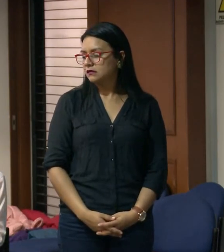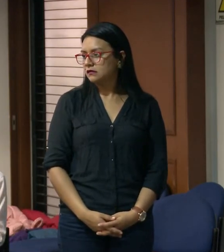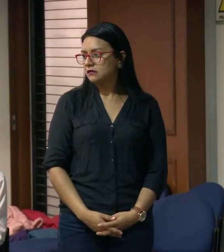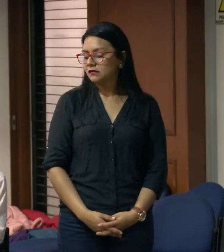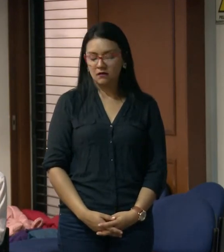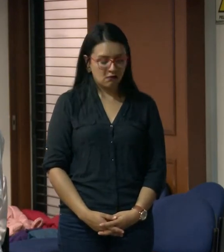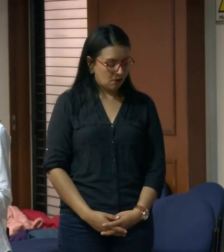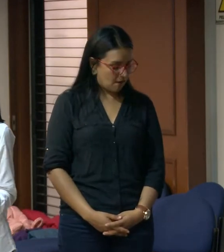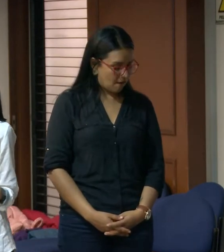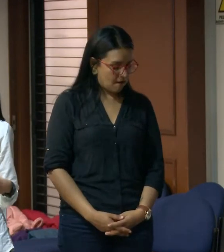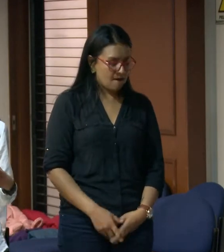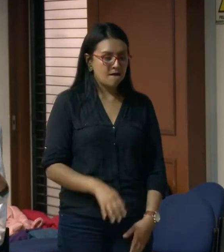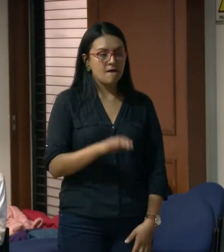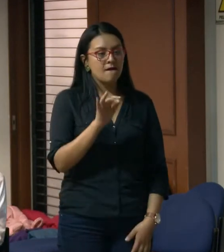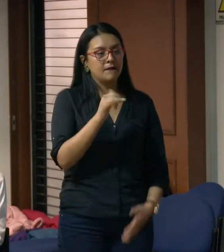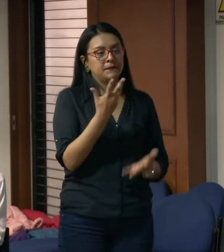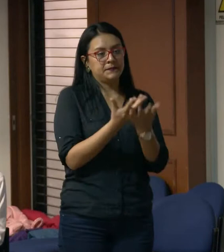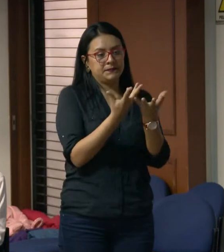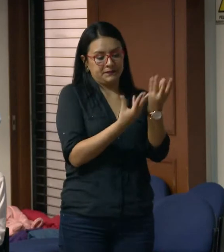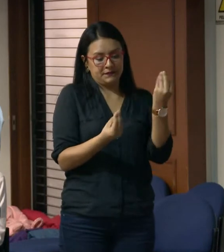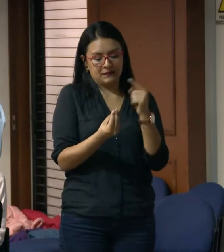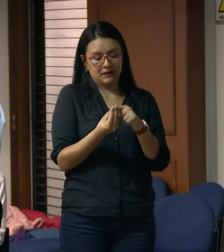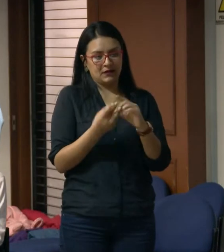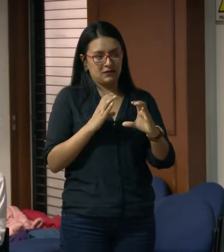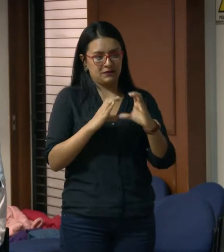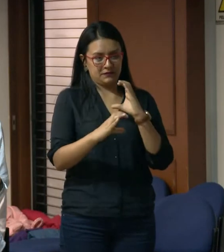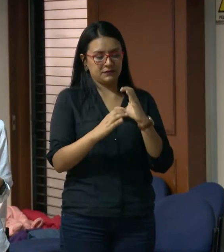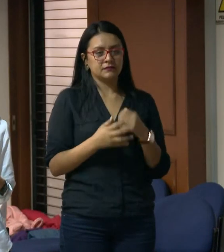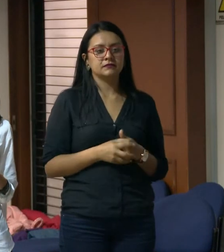Dentro de la categoría comunicación,